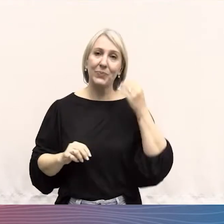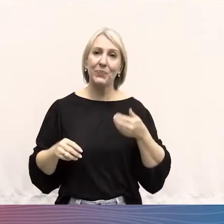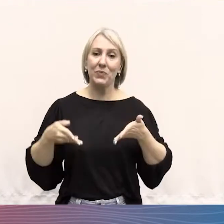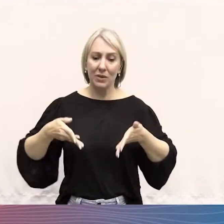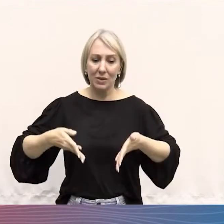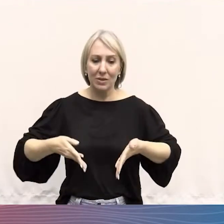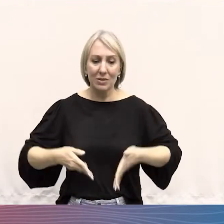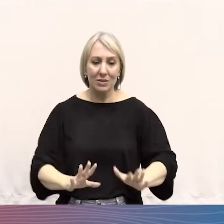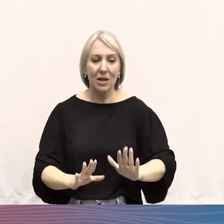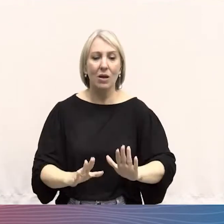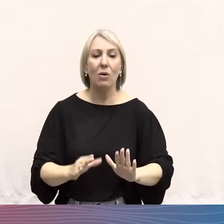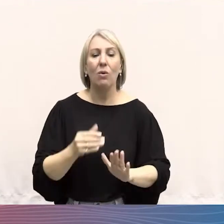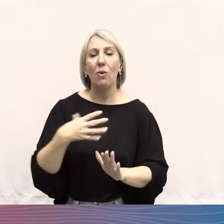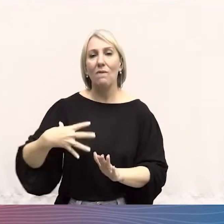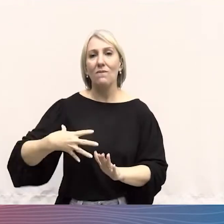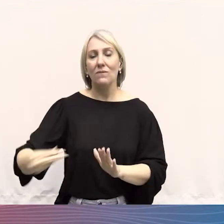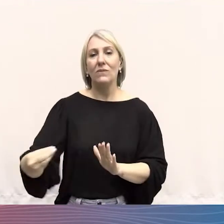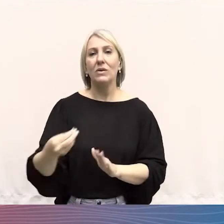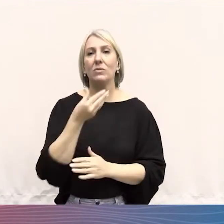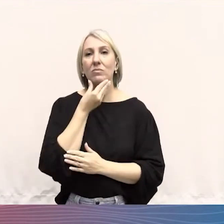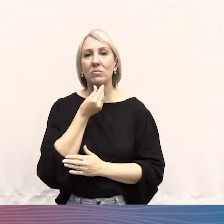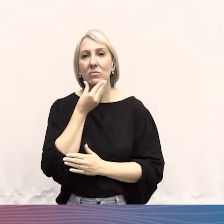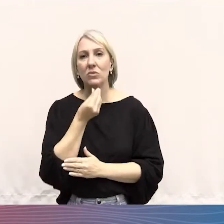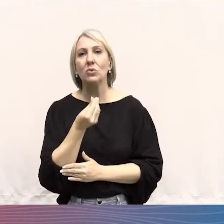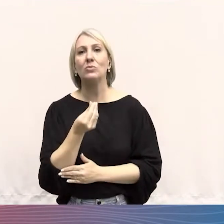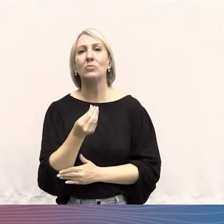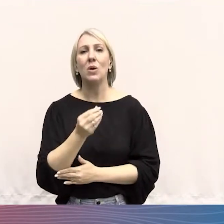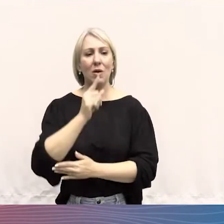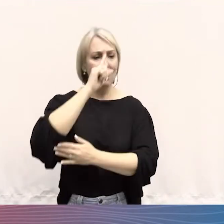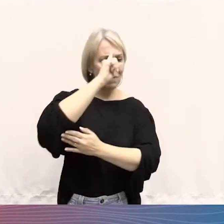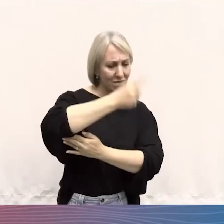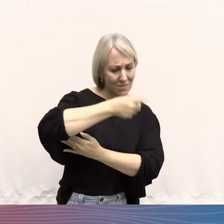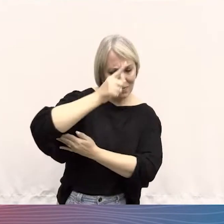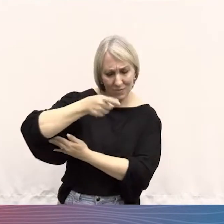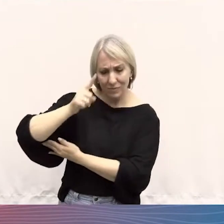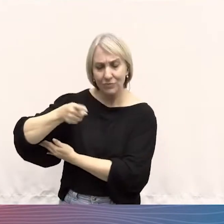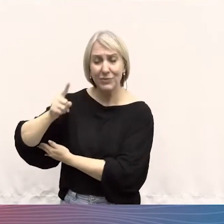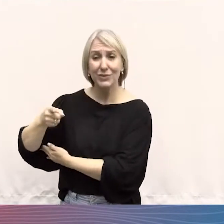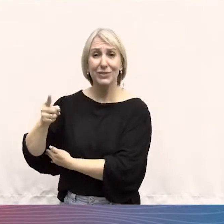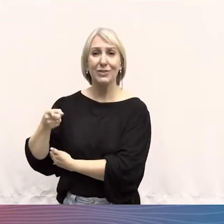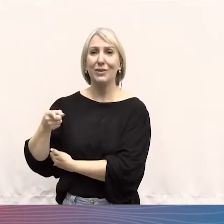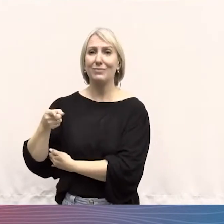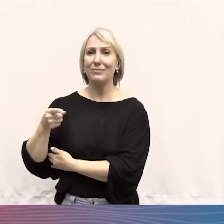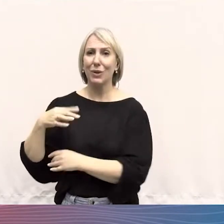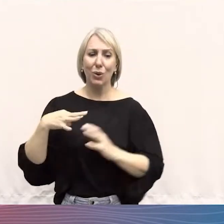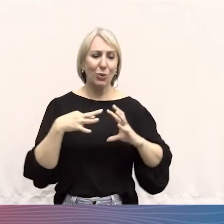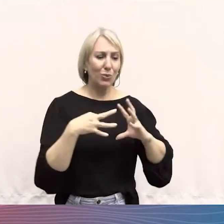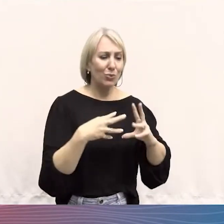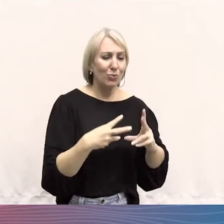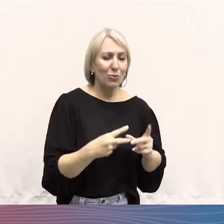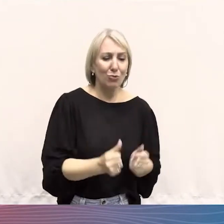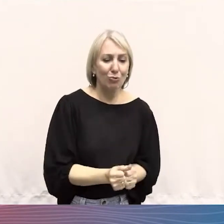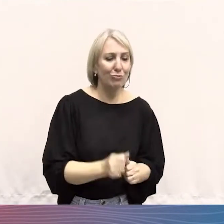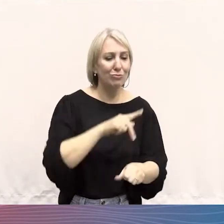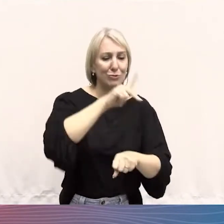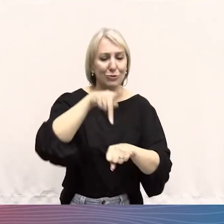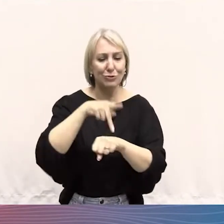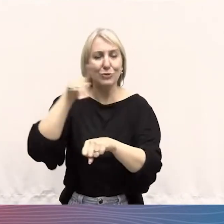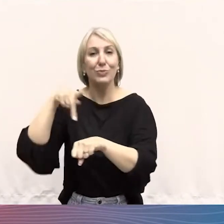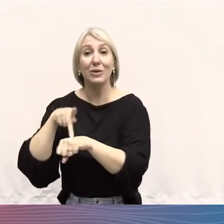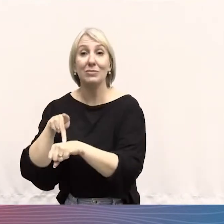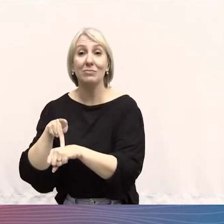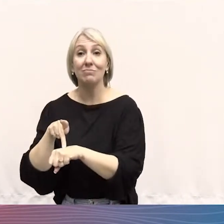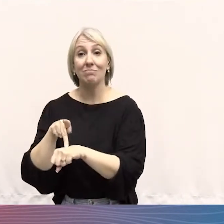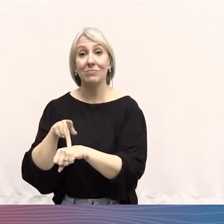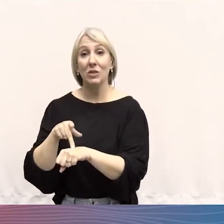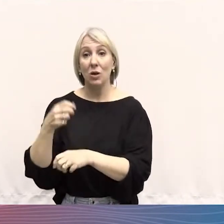um filho varão, que há de reger todas as nações, com cetro de